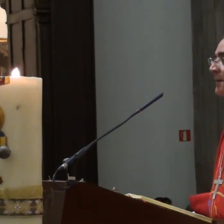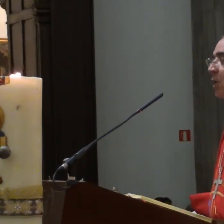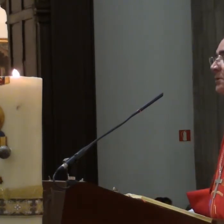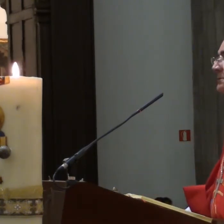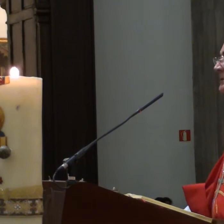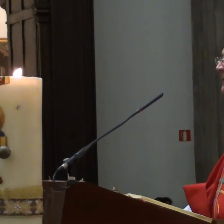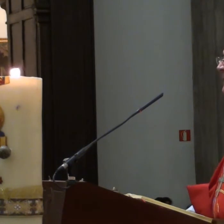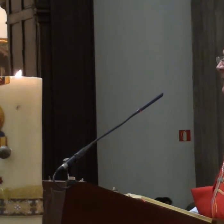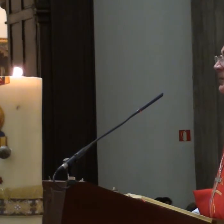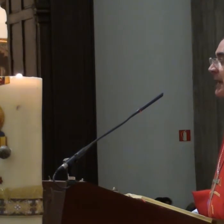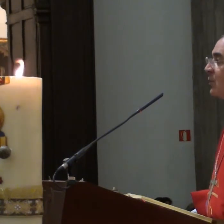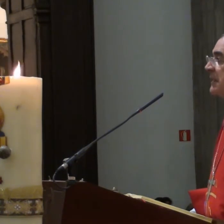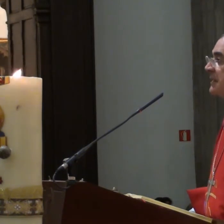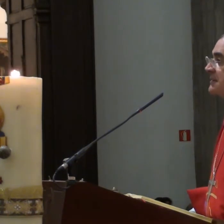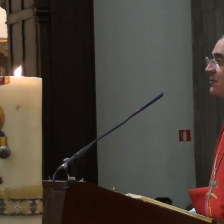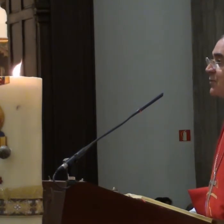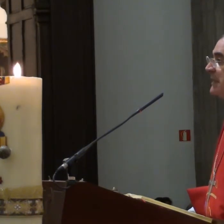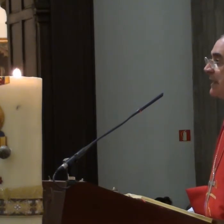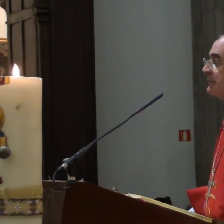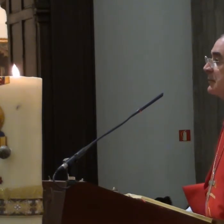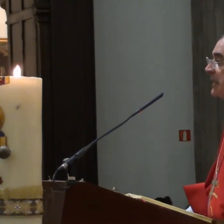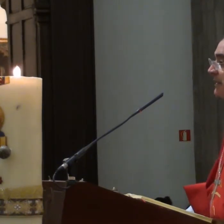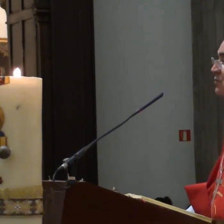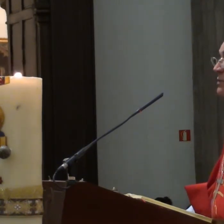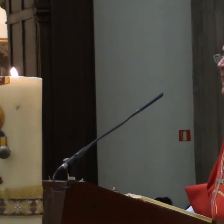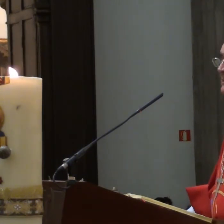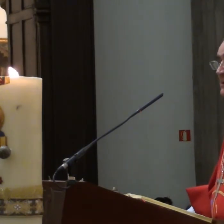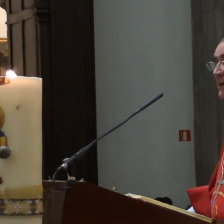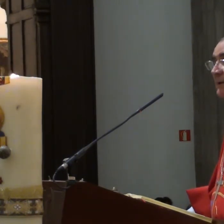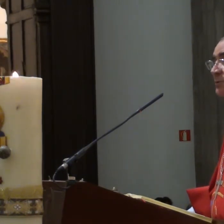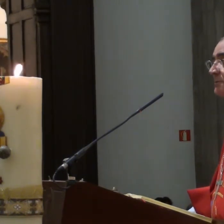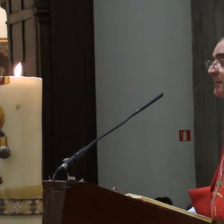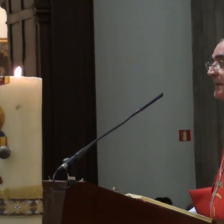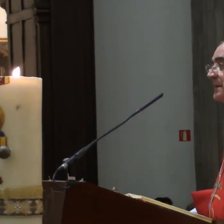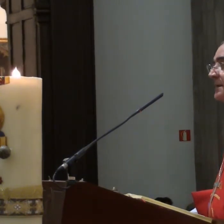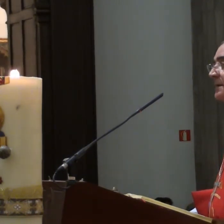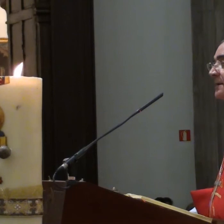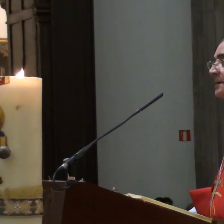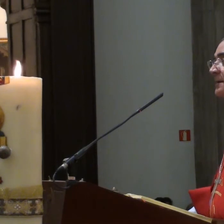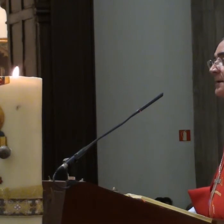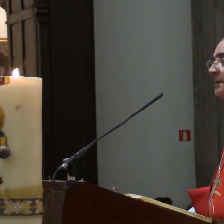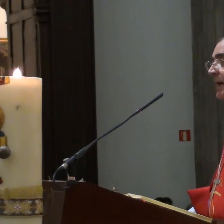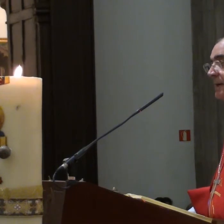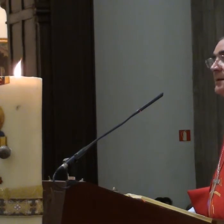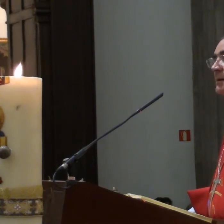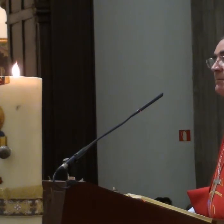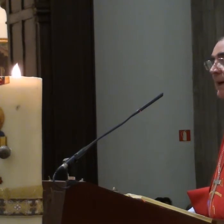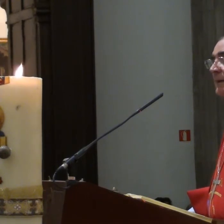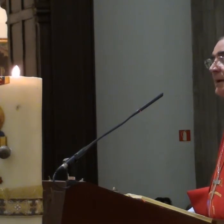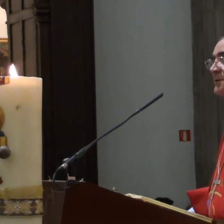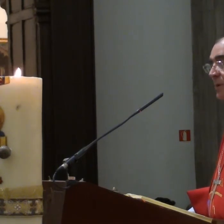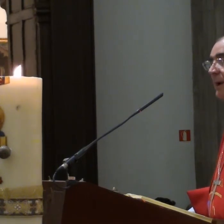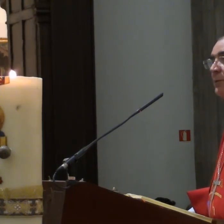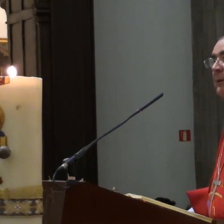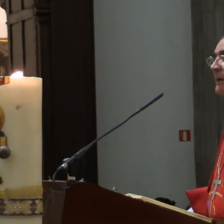no la primera muerte que se encuentra la Biblia es un asesinato Caín